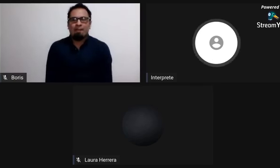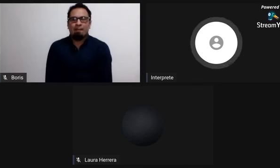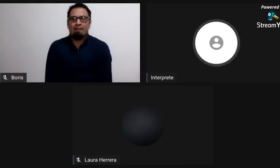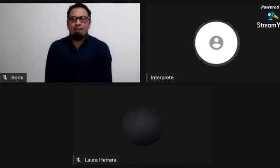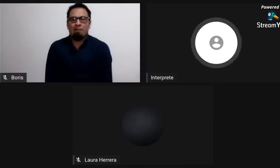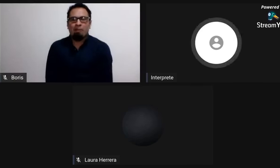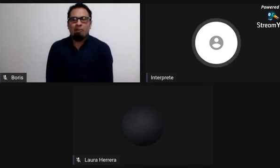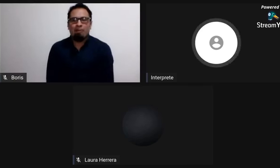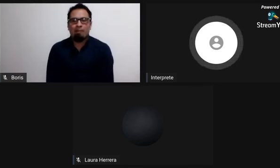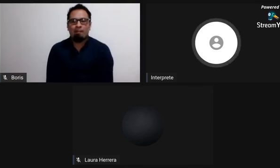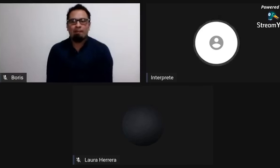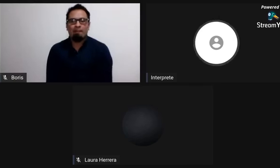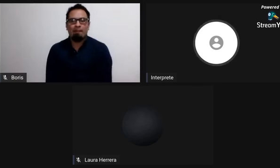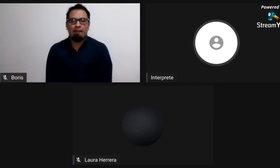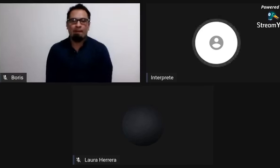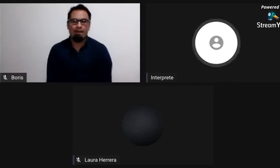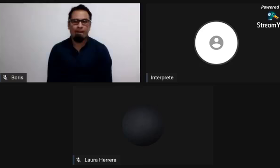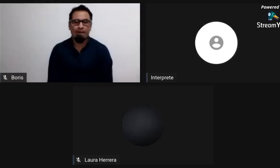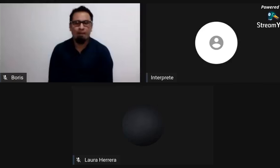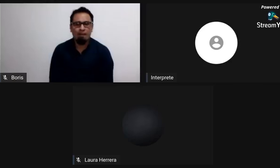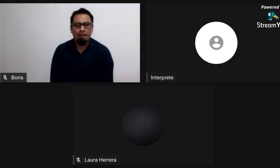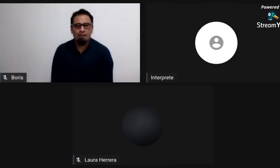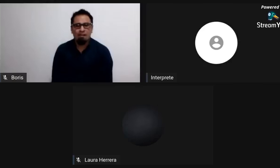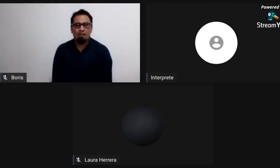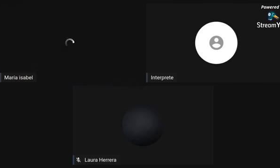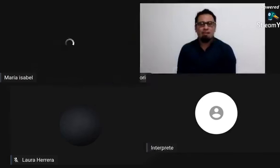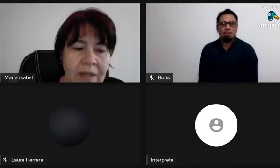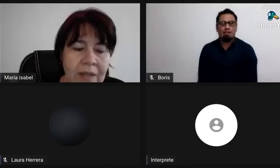diferentes posturas políticas o filosóficas.